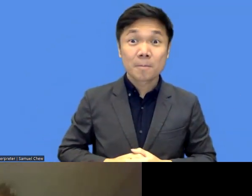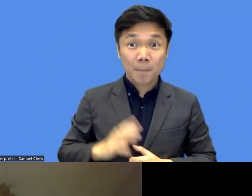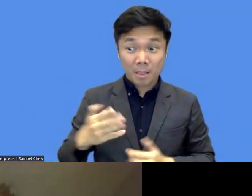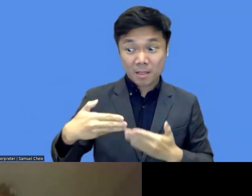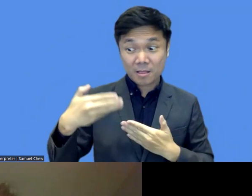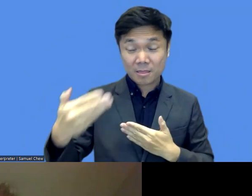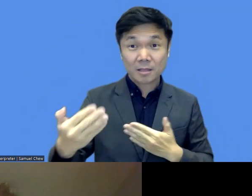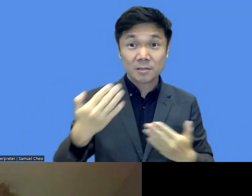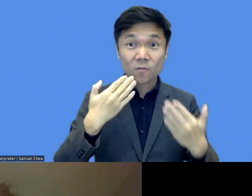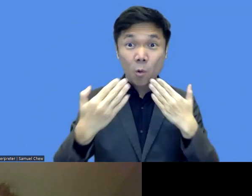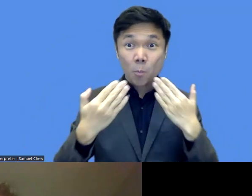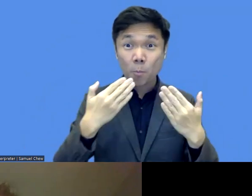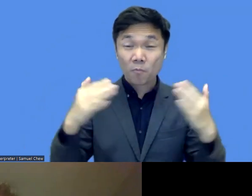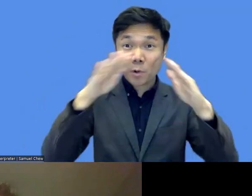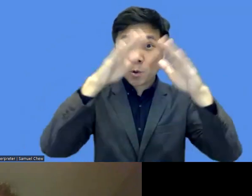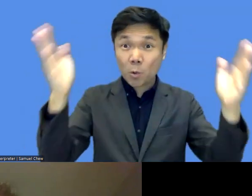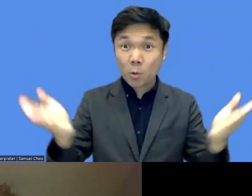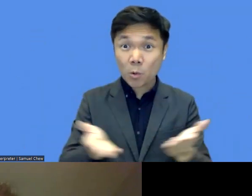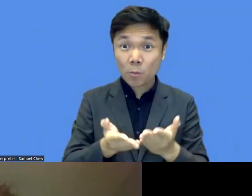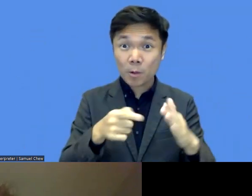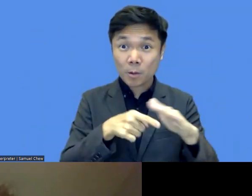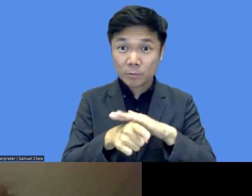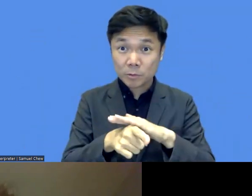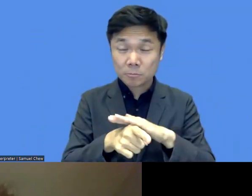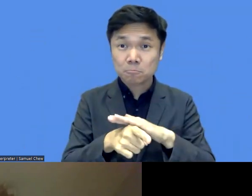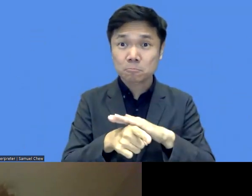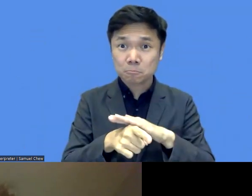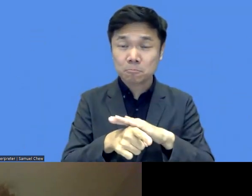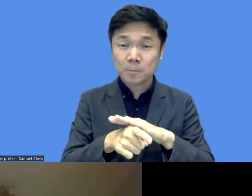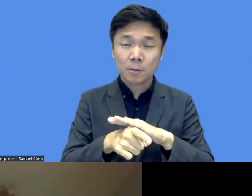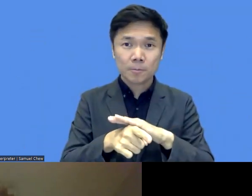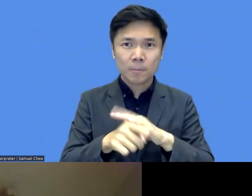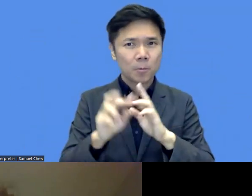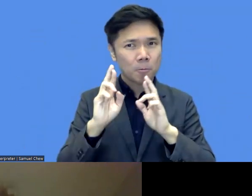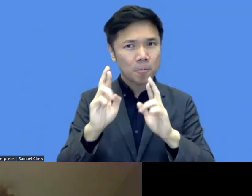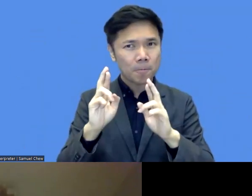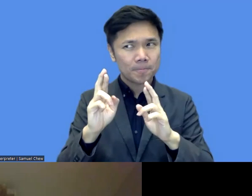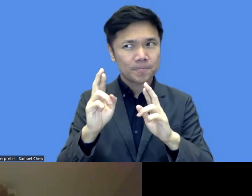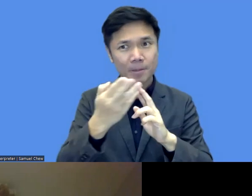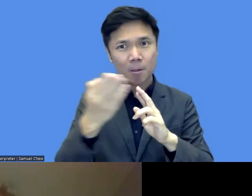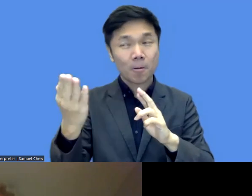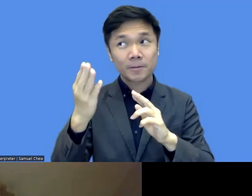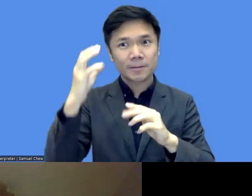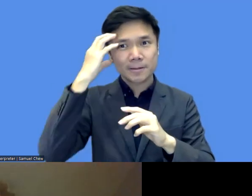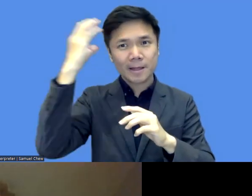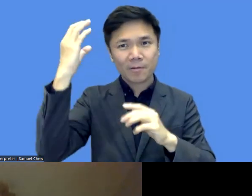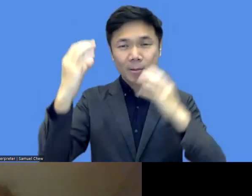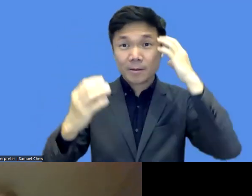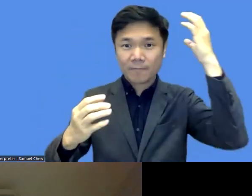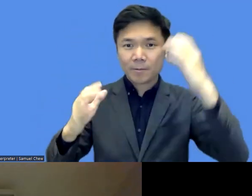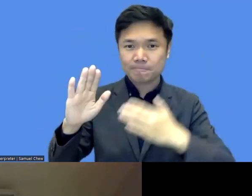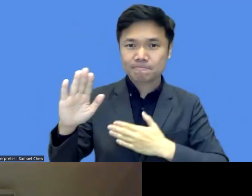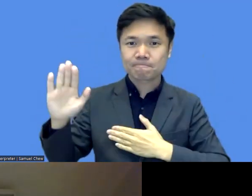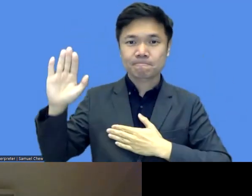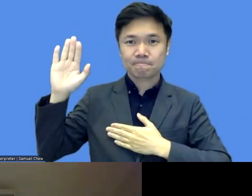procesos que van en curso paralelamente. Hay organizaciones que están haciendo